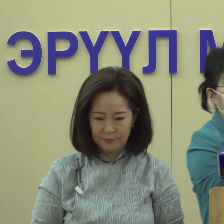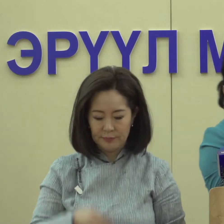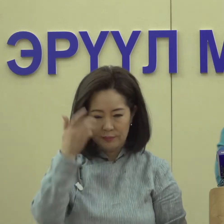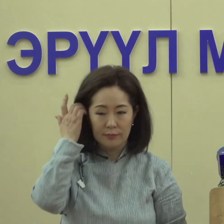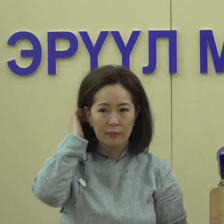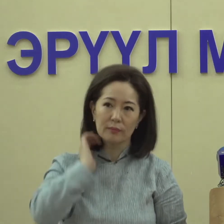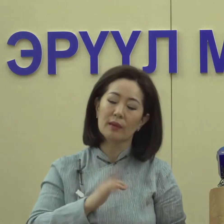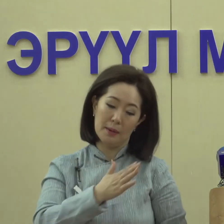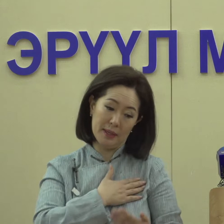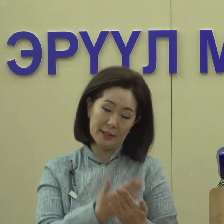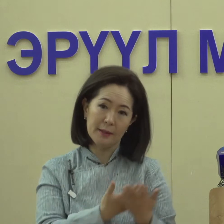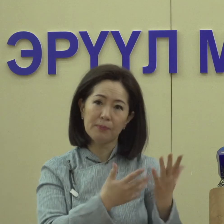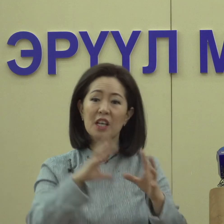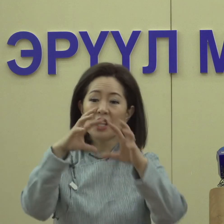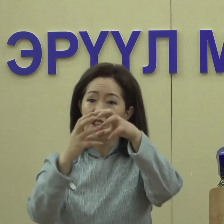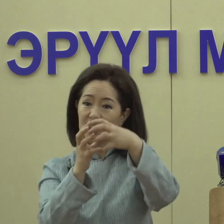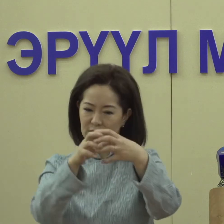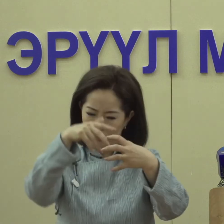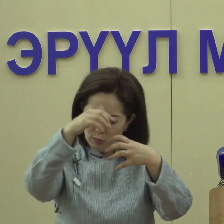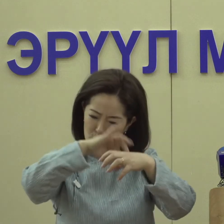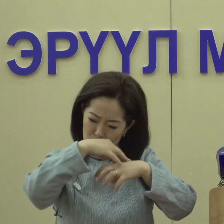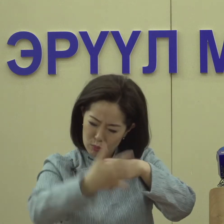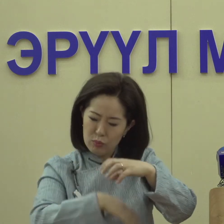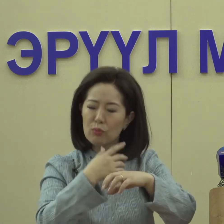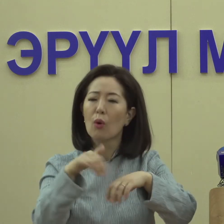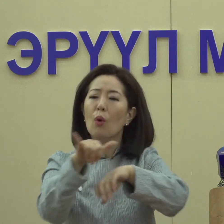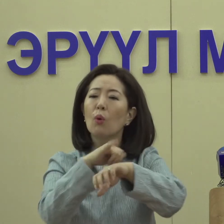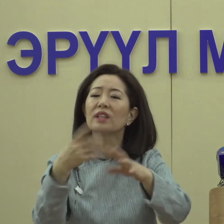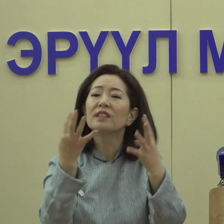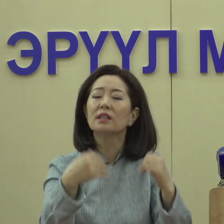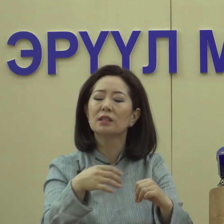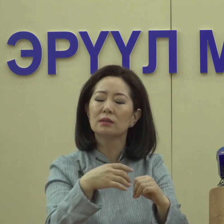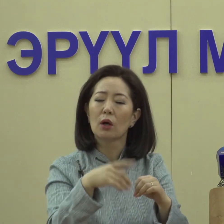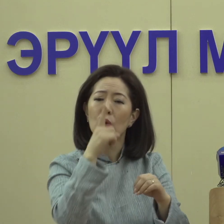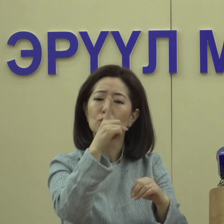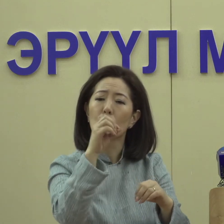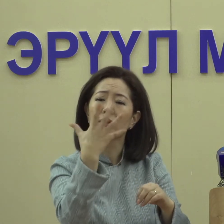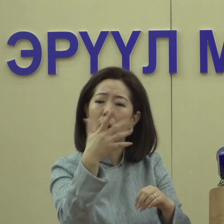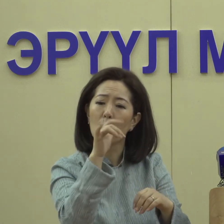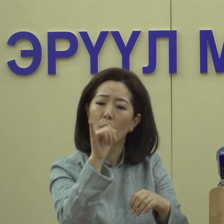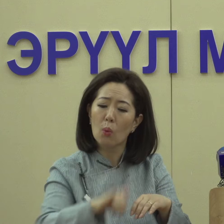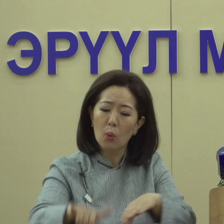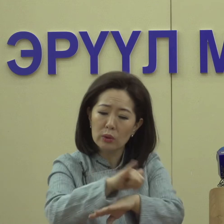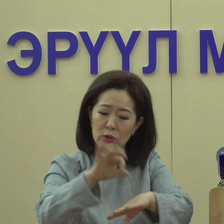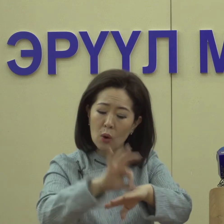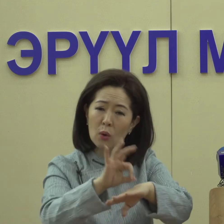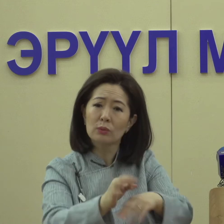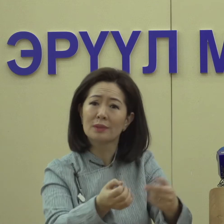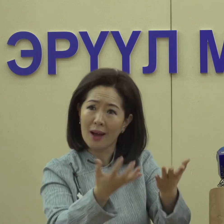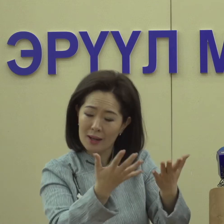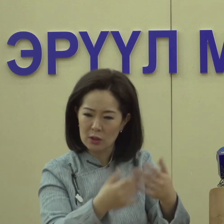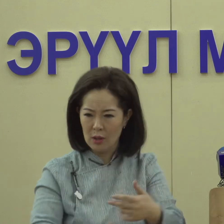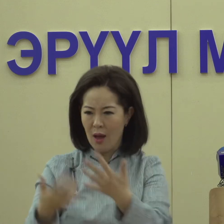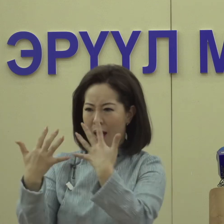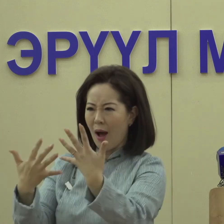За баярлалаа. Тэгэхээр дэлхийн 105 одоо оронд энэ коронавирусын одоо халдвар гарсан. Тэгээд 10 гаруй оронд бол маш эрчтэй